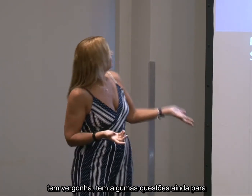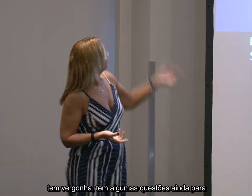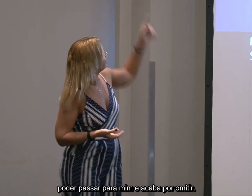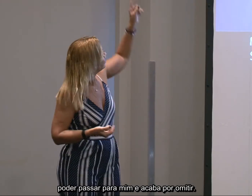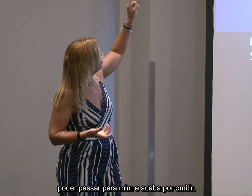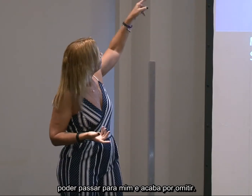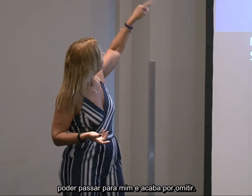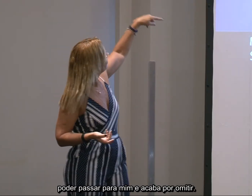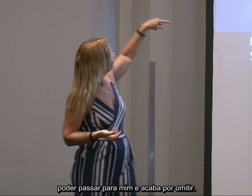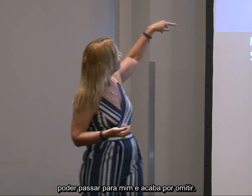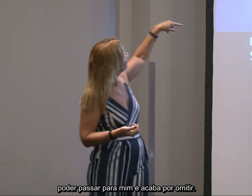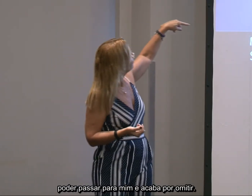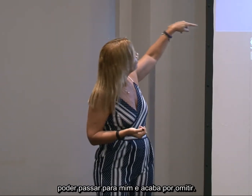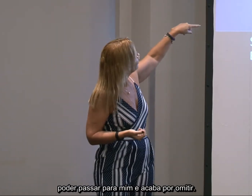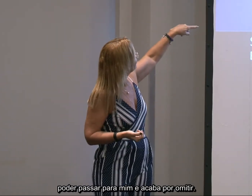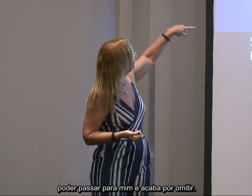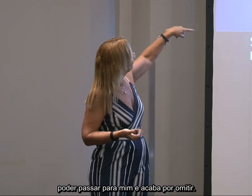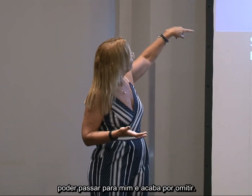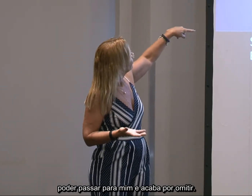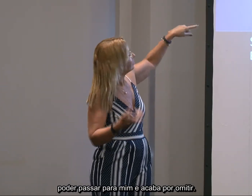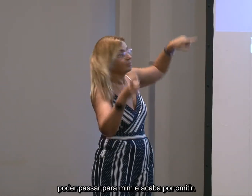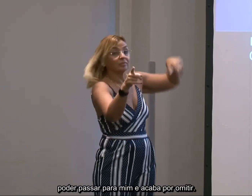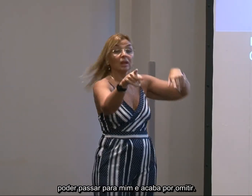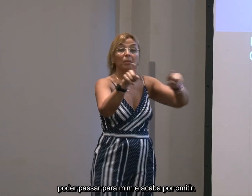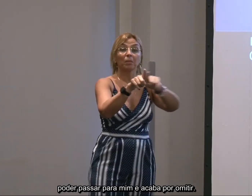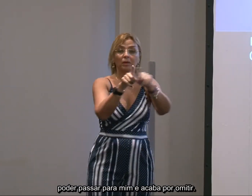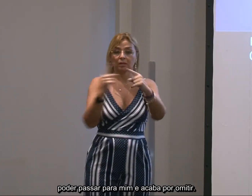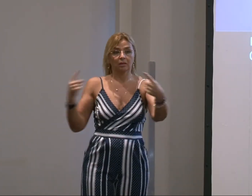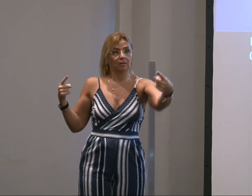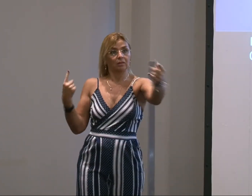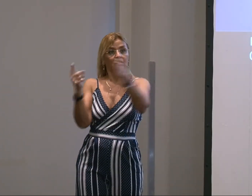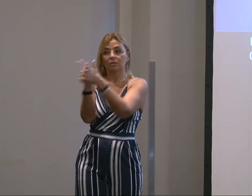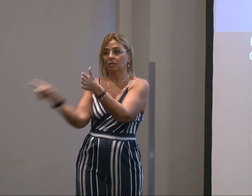para poder passar para mim e ele acaba por omitir.